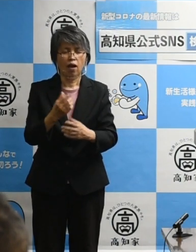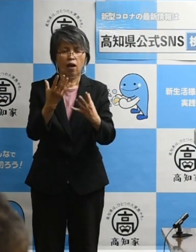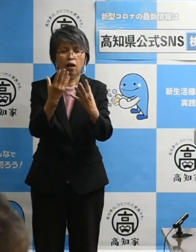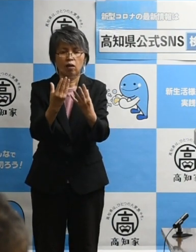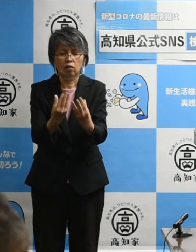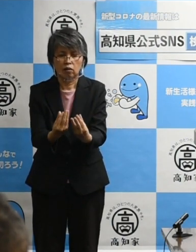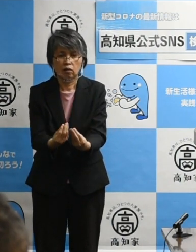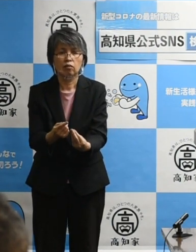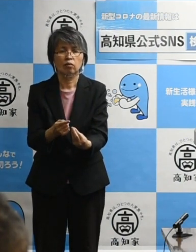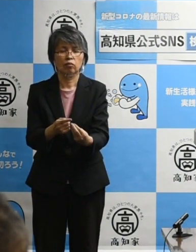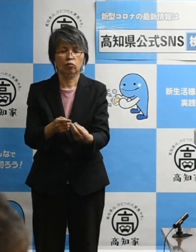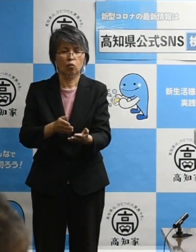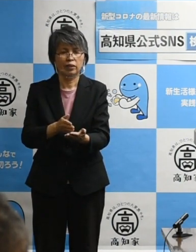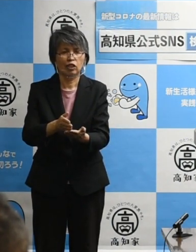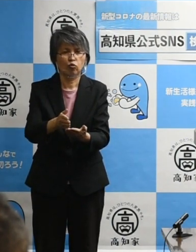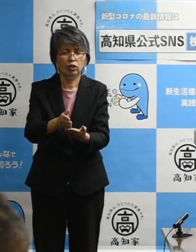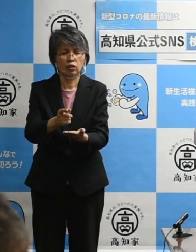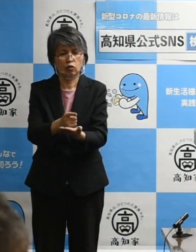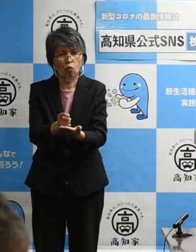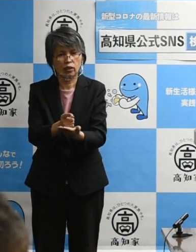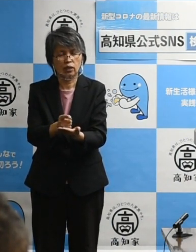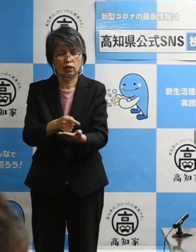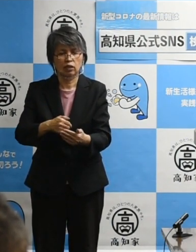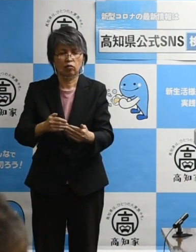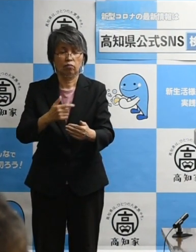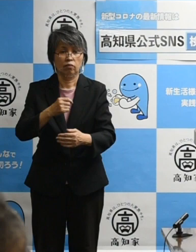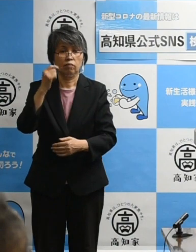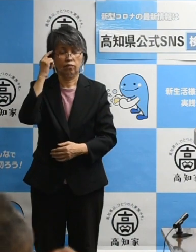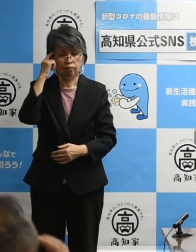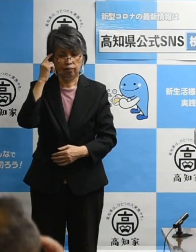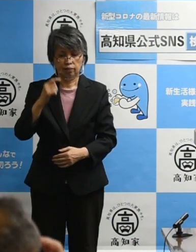をへの道筋をつけていきたいという考えであります。